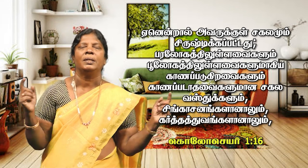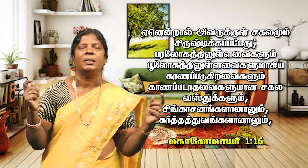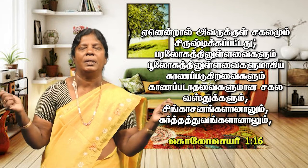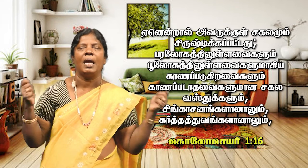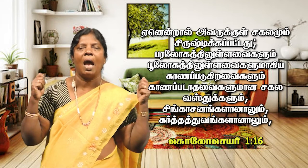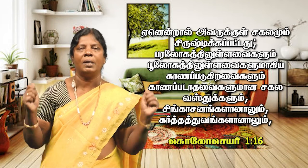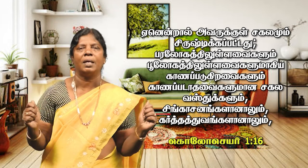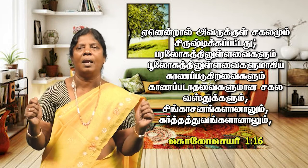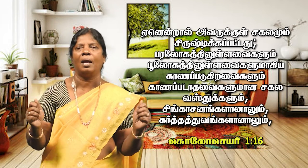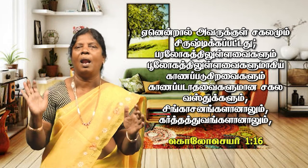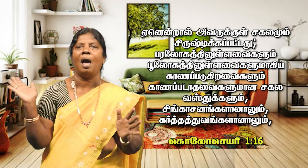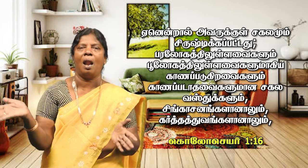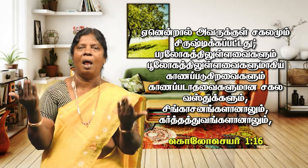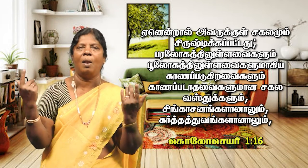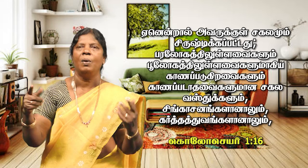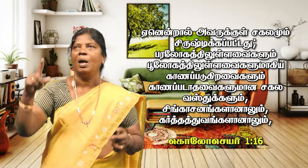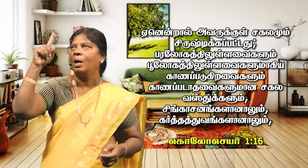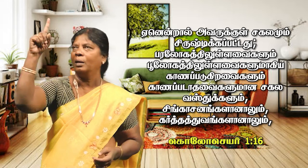சிங்காசனங்களானாலும்